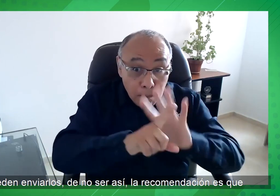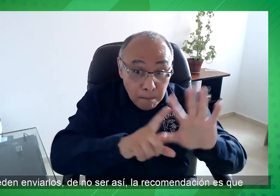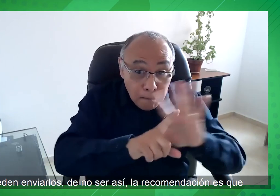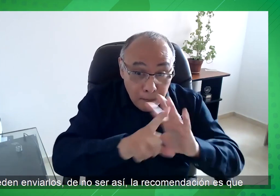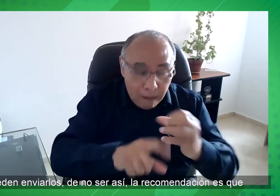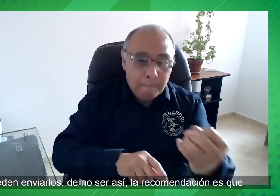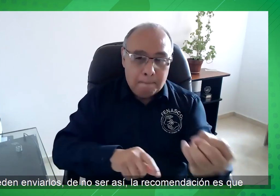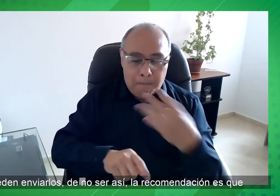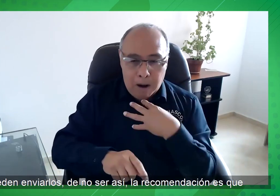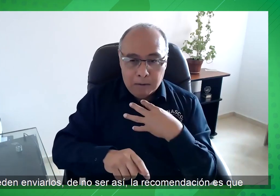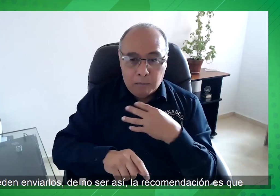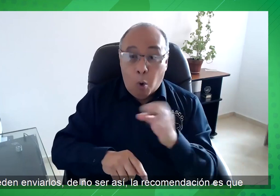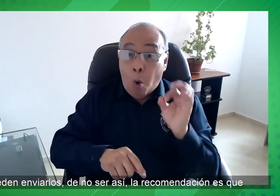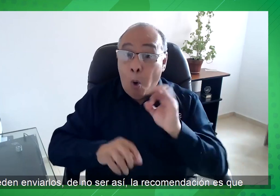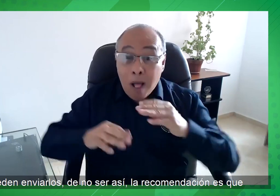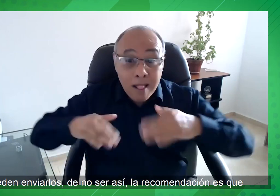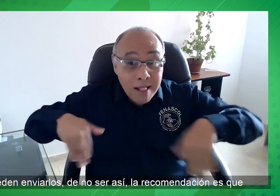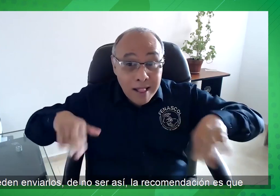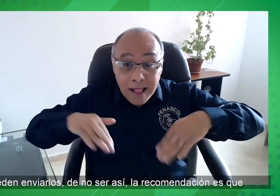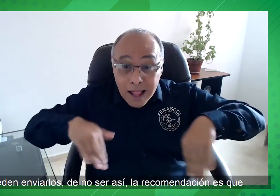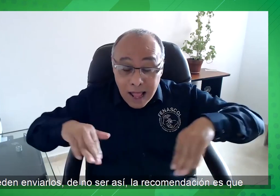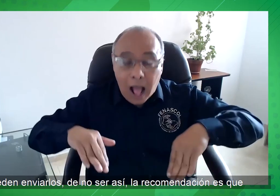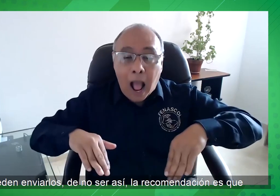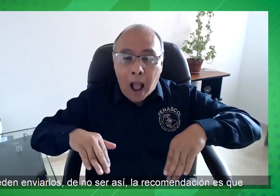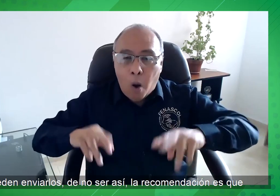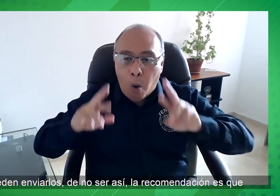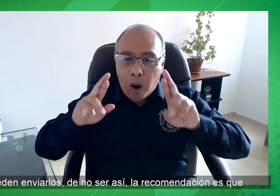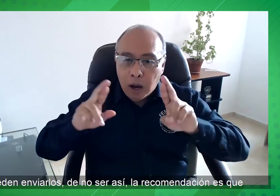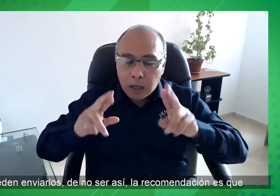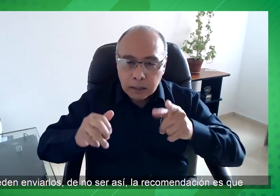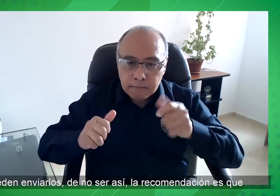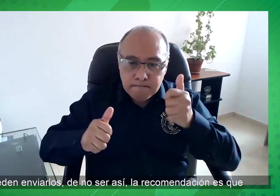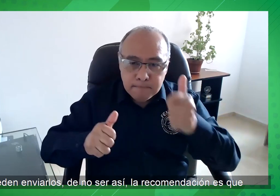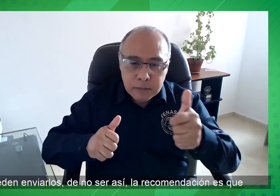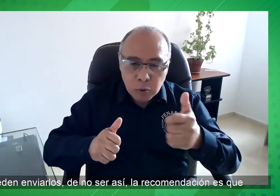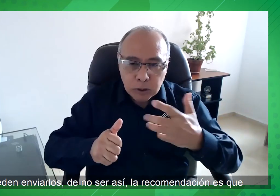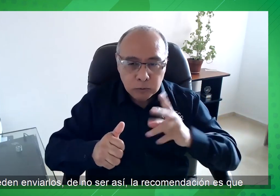Pueden enviarlos. De no ser así, la recomendación es que